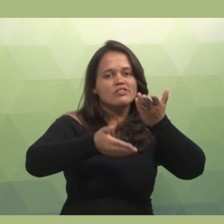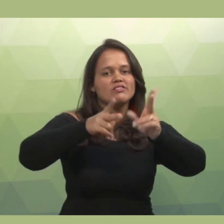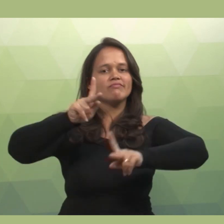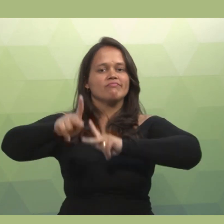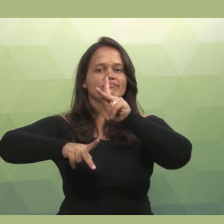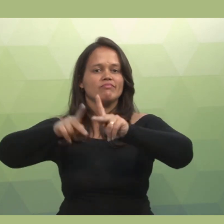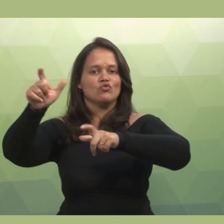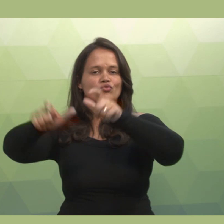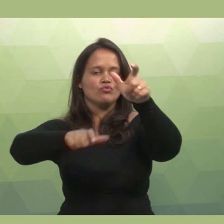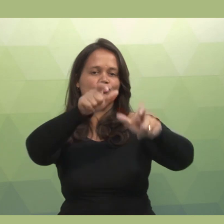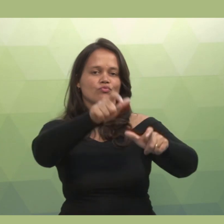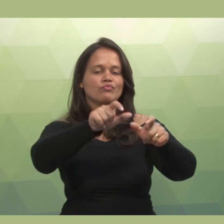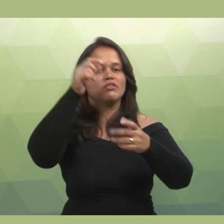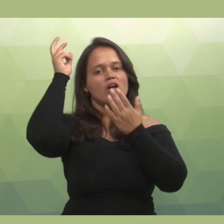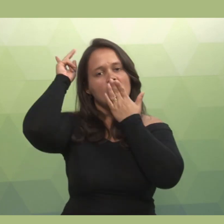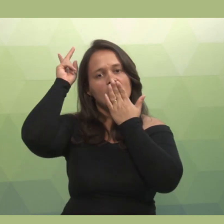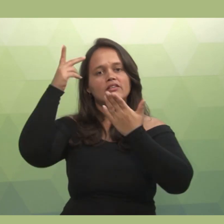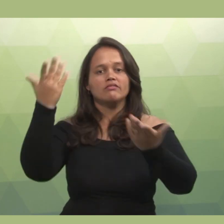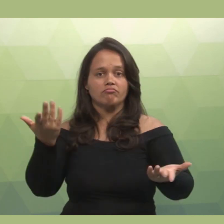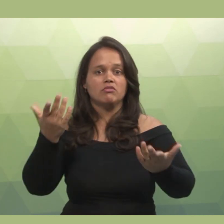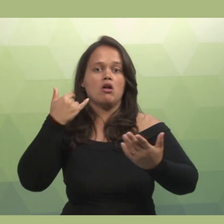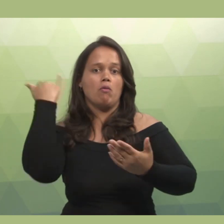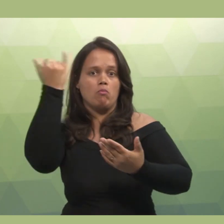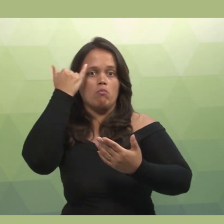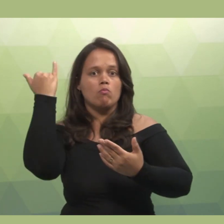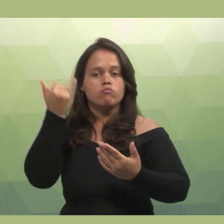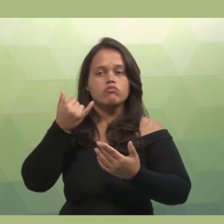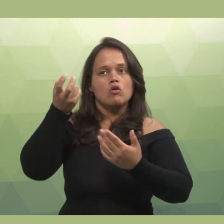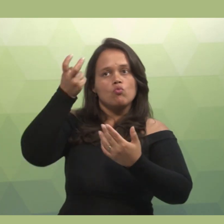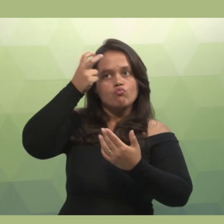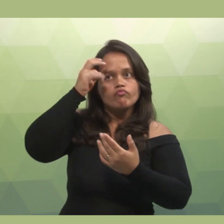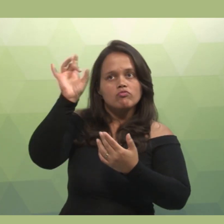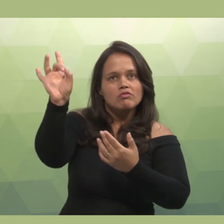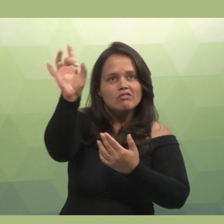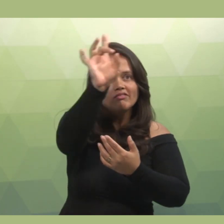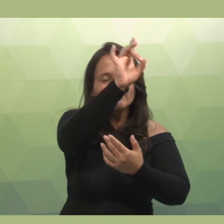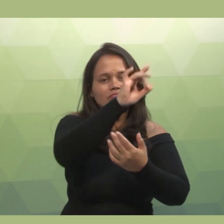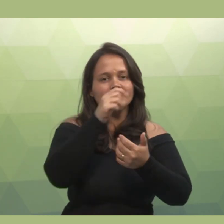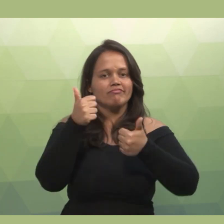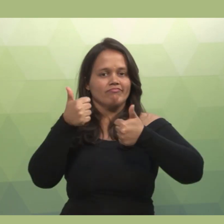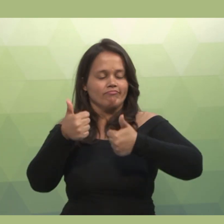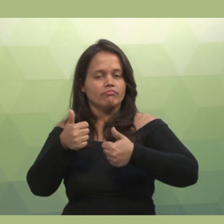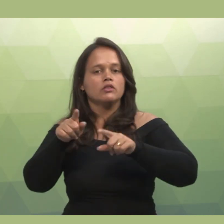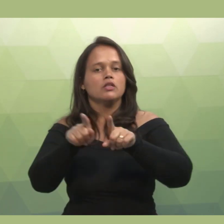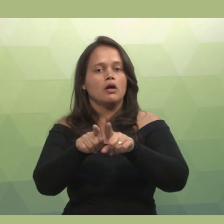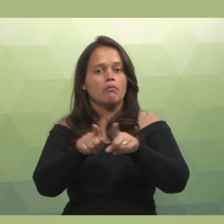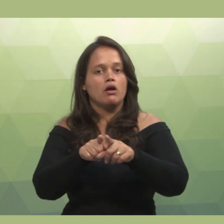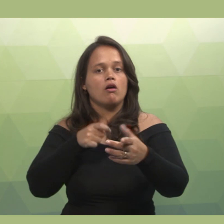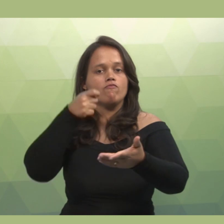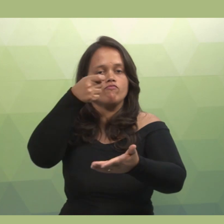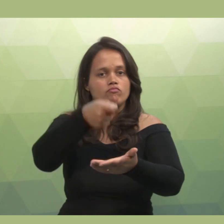aos povos indígenas, visando a valorização plena das culturas dos povos indígenas e